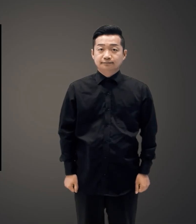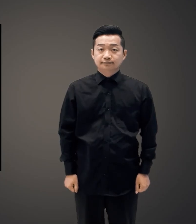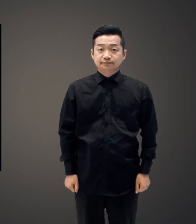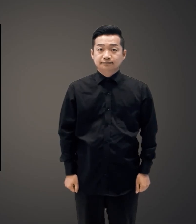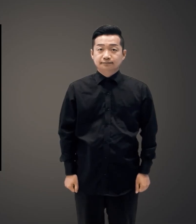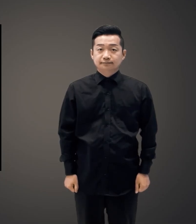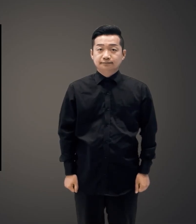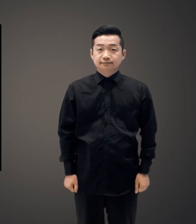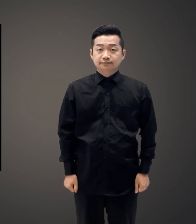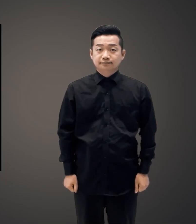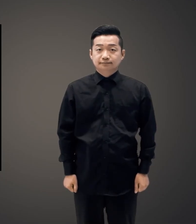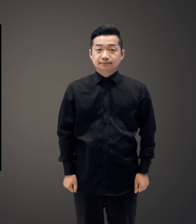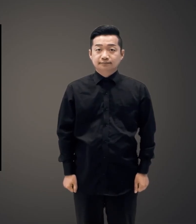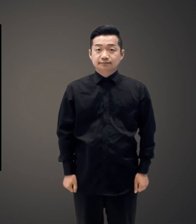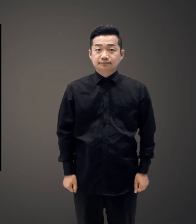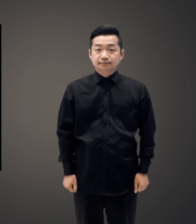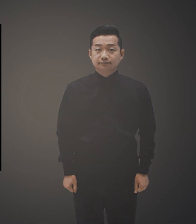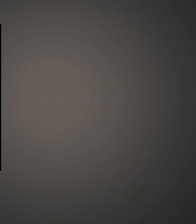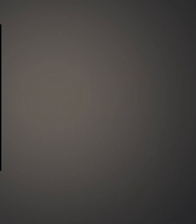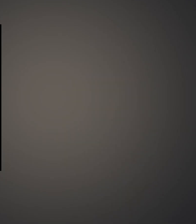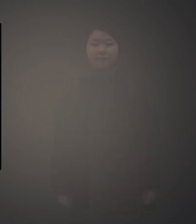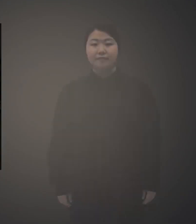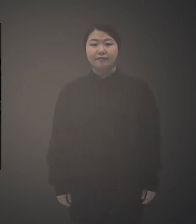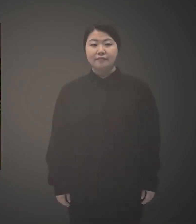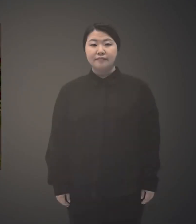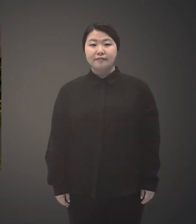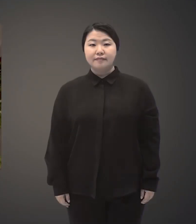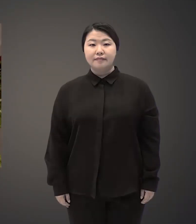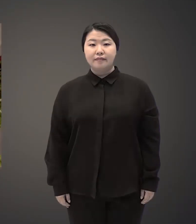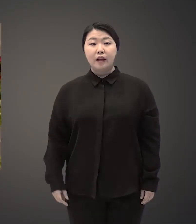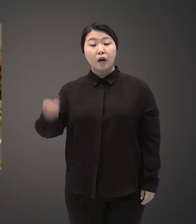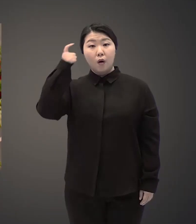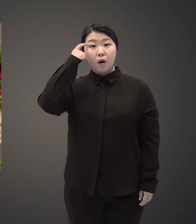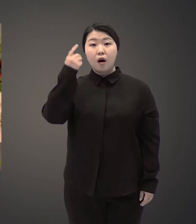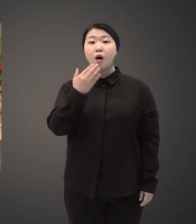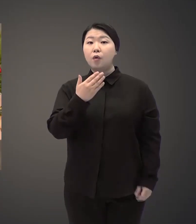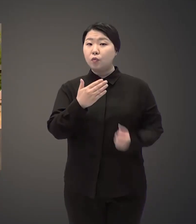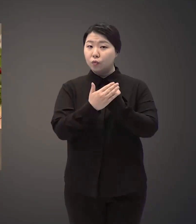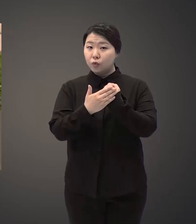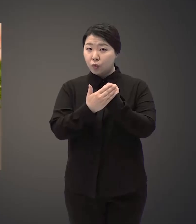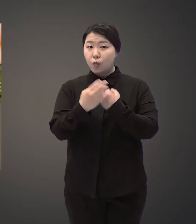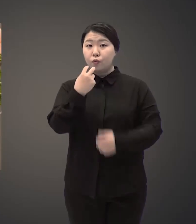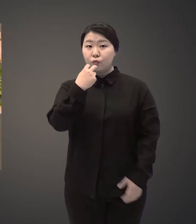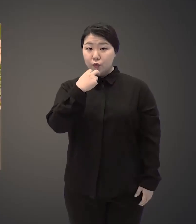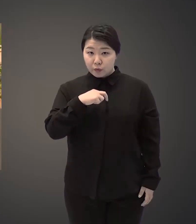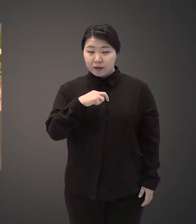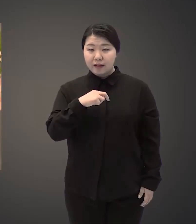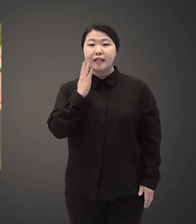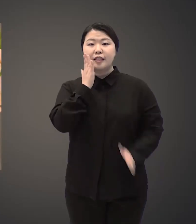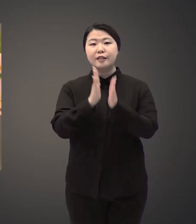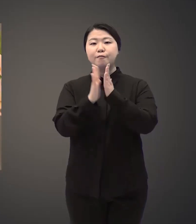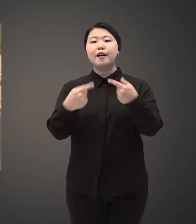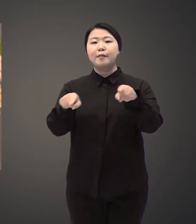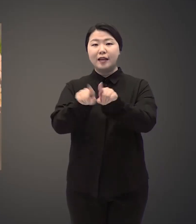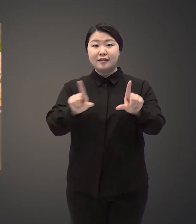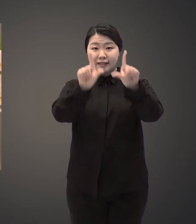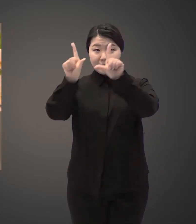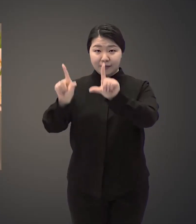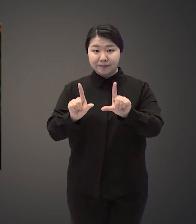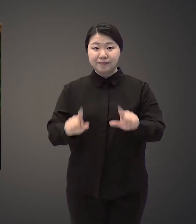고스란히 담겨 있습니다. 레바논, 아프가니스탄, 우크라이나, 리비아,